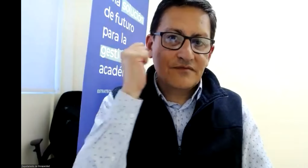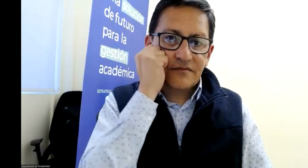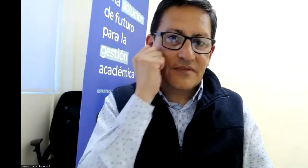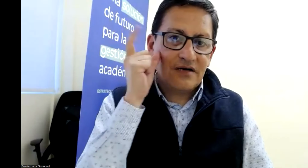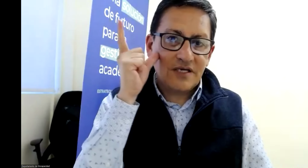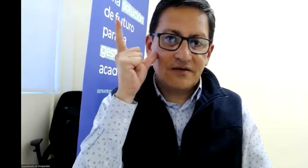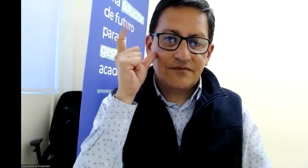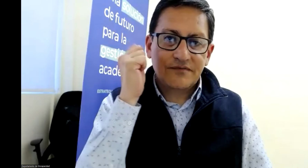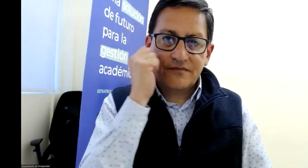Abril.